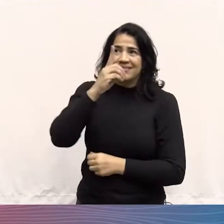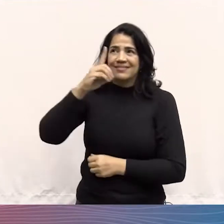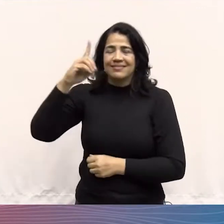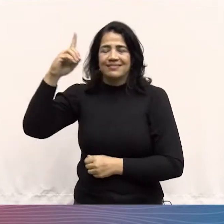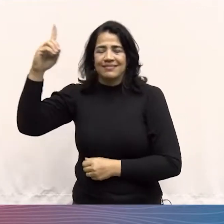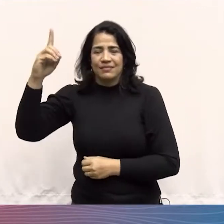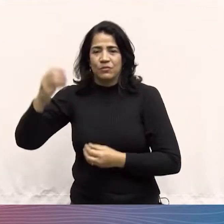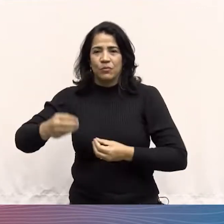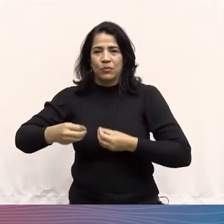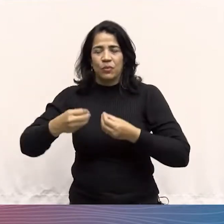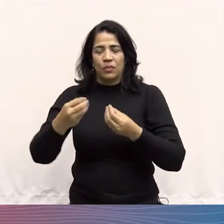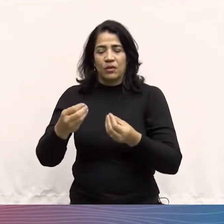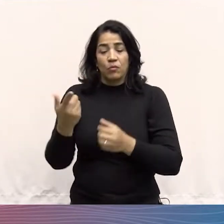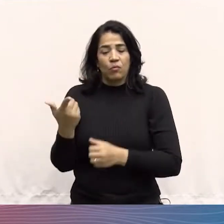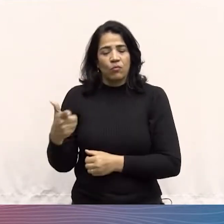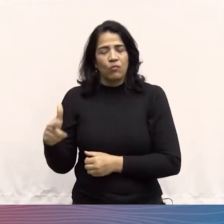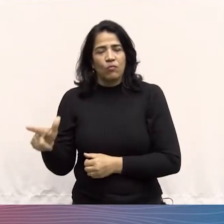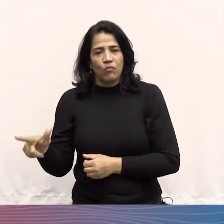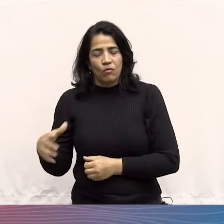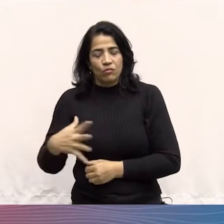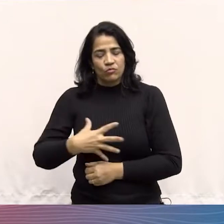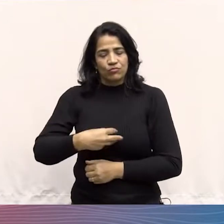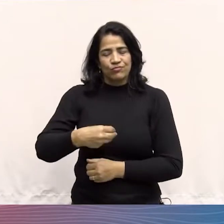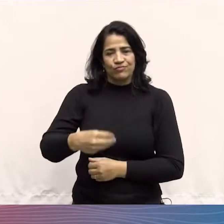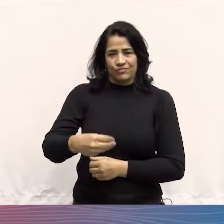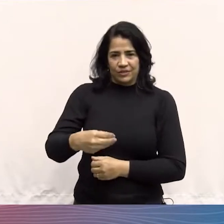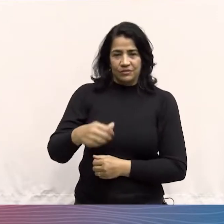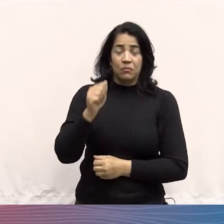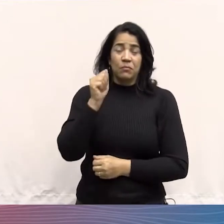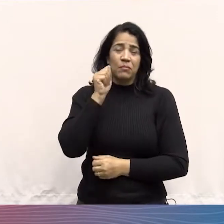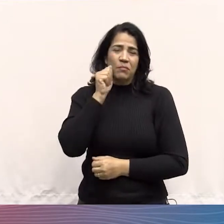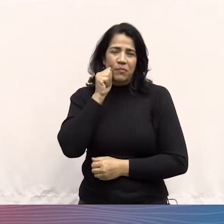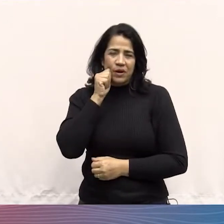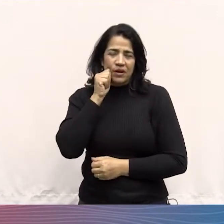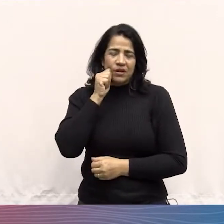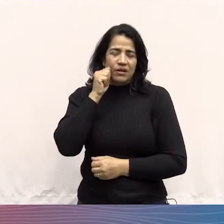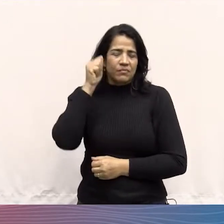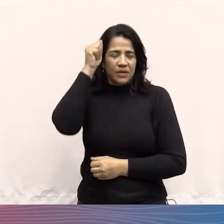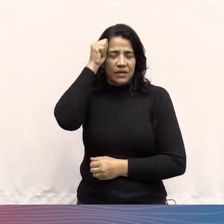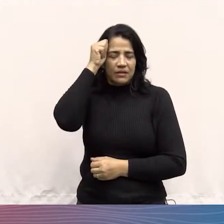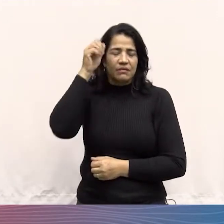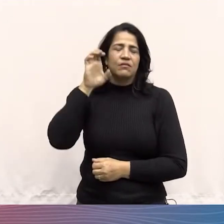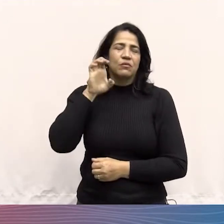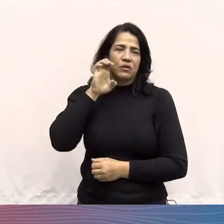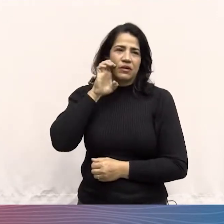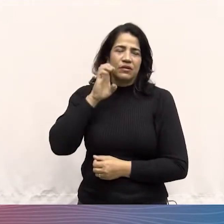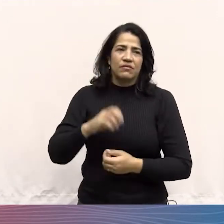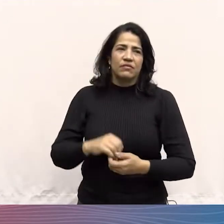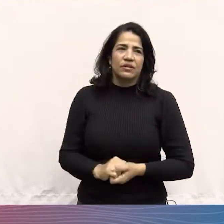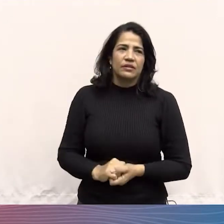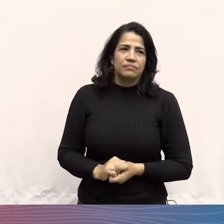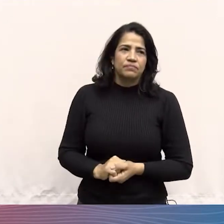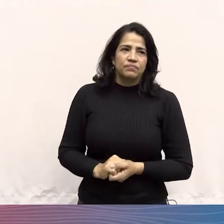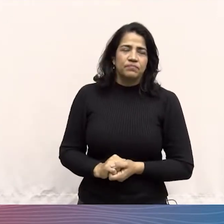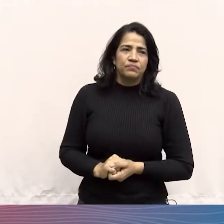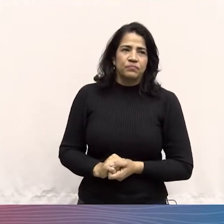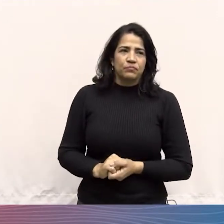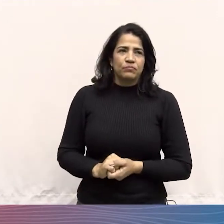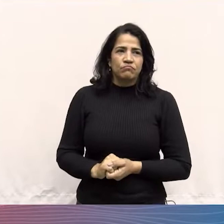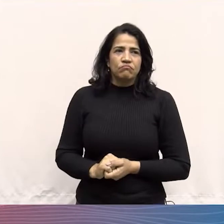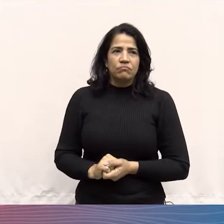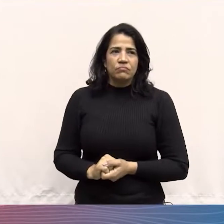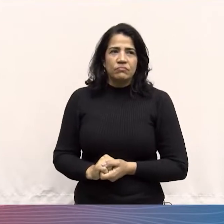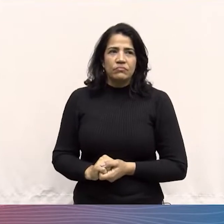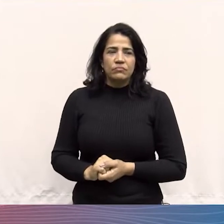é Sete. E o filho do Sete, quando nasceu, então a Sete lhe deu o nome de